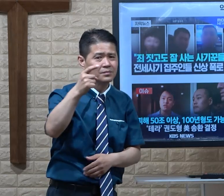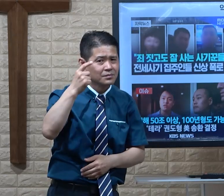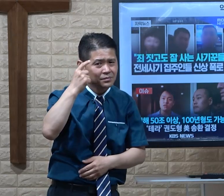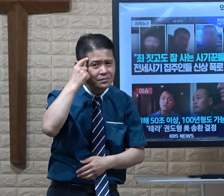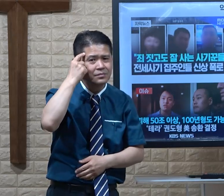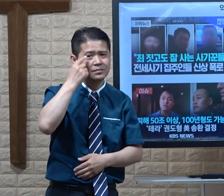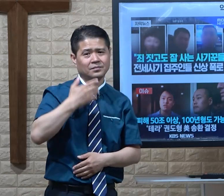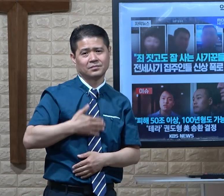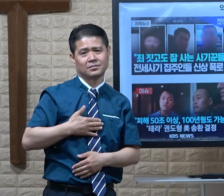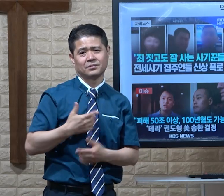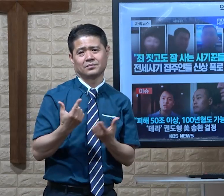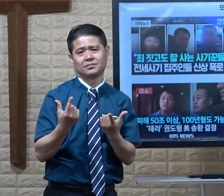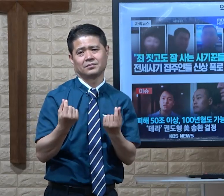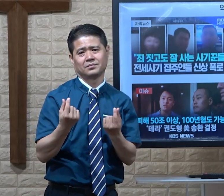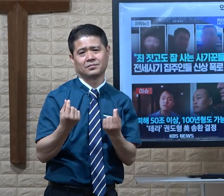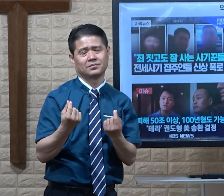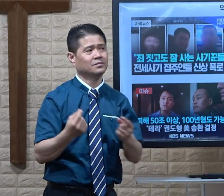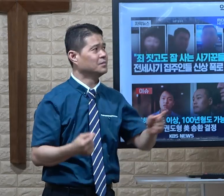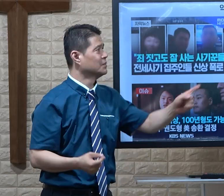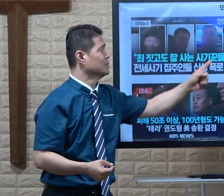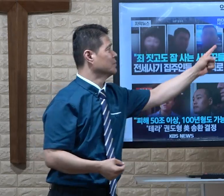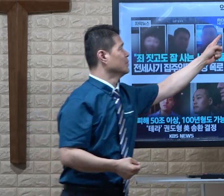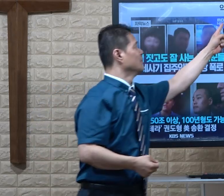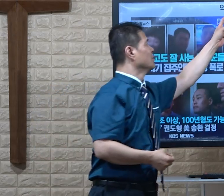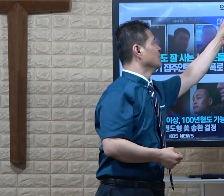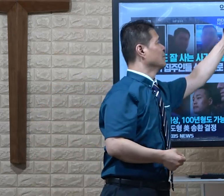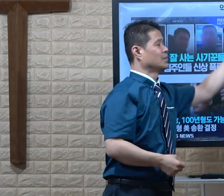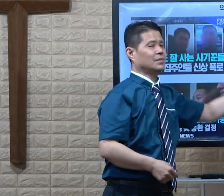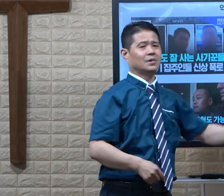오늘날은 어떻습니까? 한번 여러분들 똑같이 생각해 보십시오.